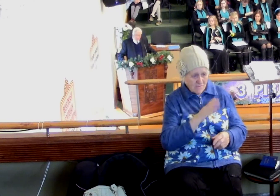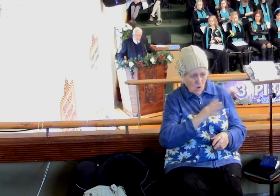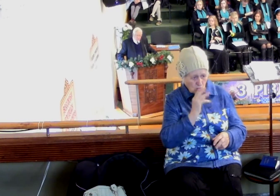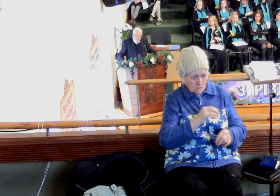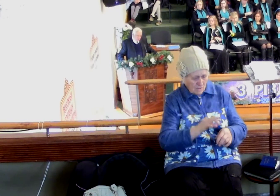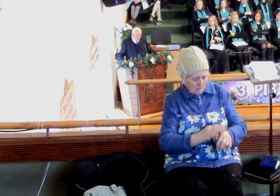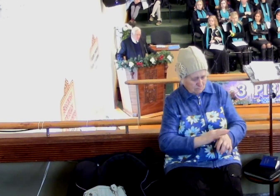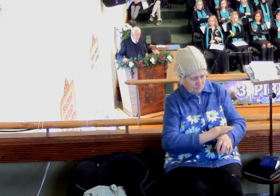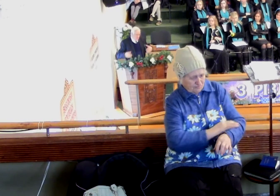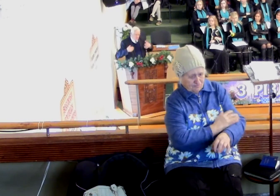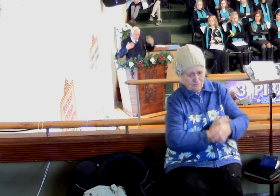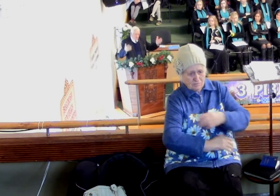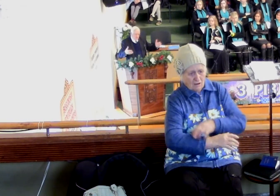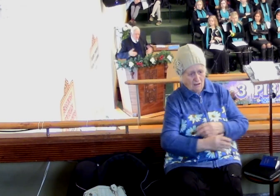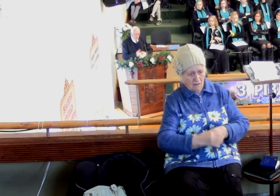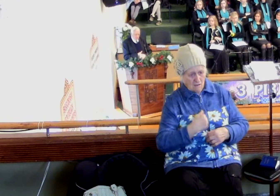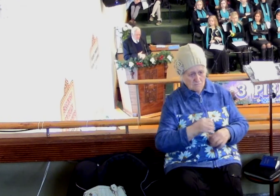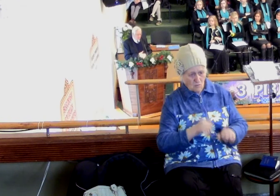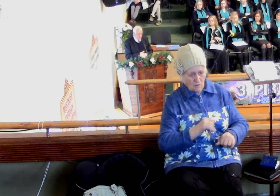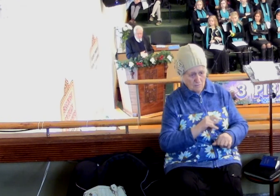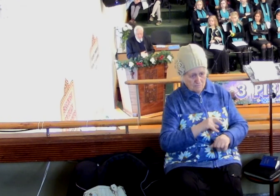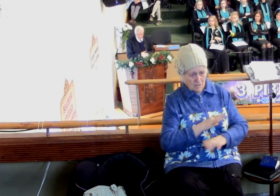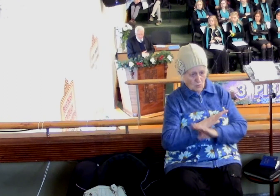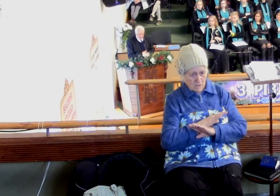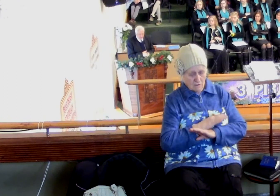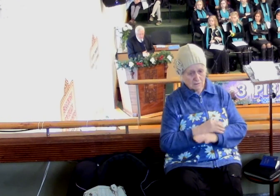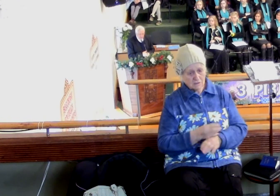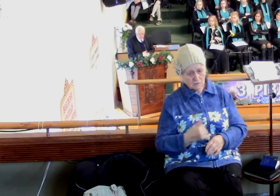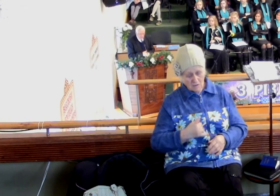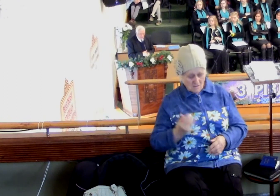Пару раз, говорит, за мою деятельность приходилось мне это